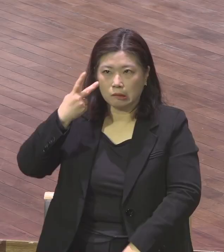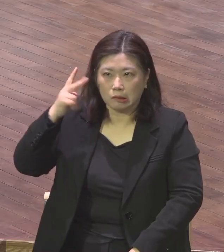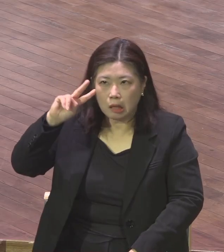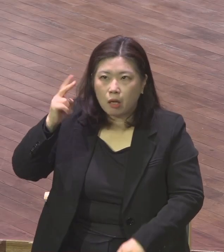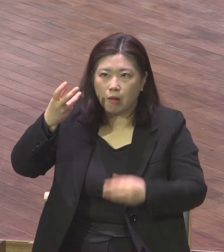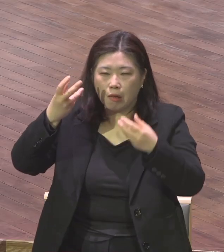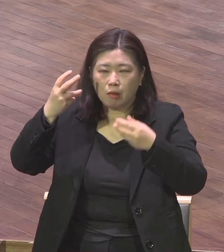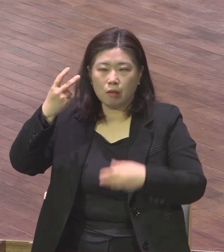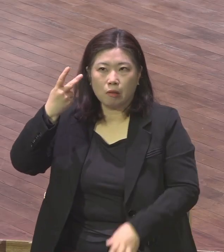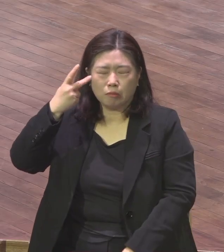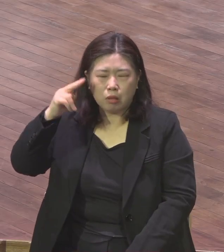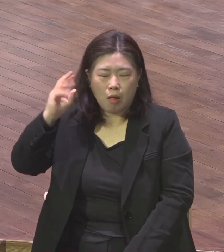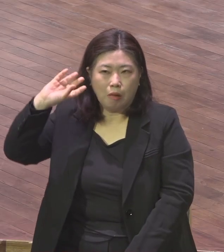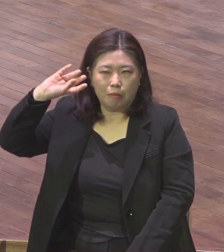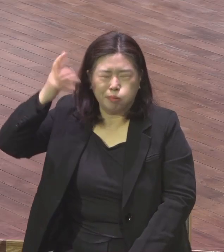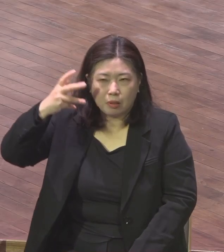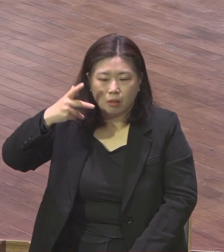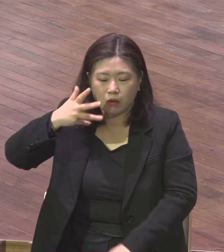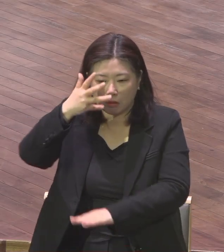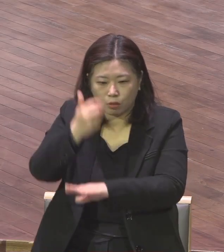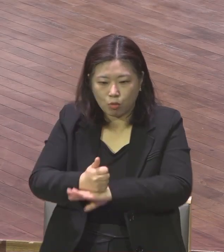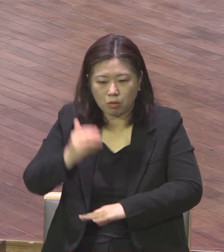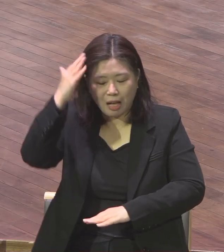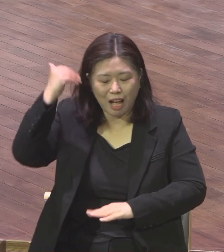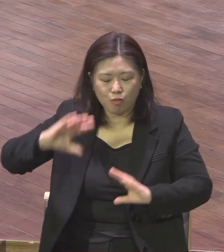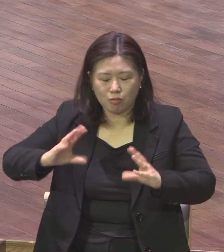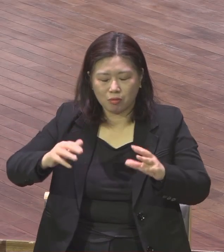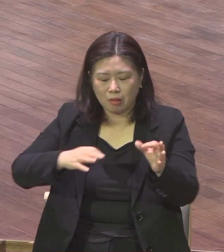그래서 임금들을 기도하라고.